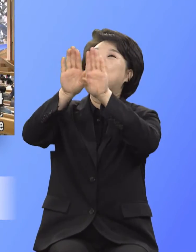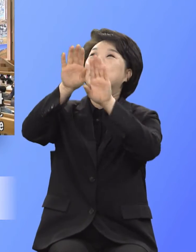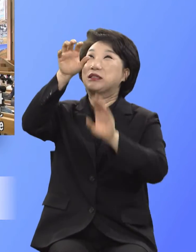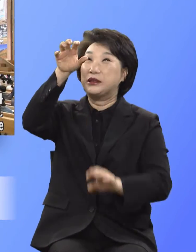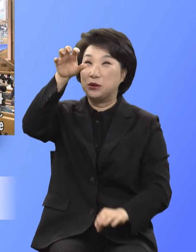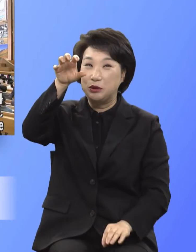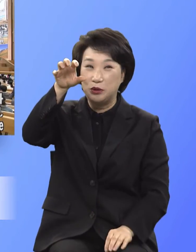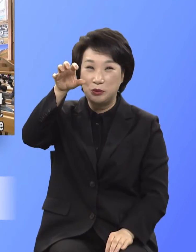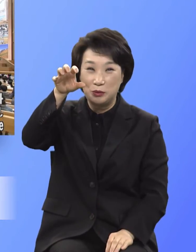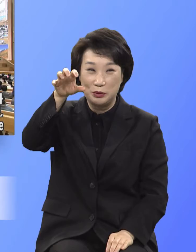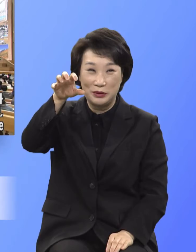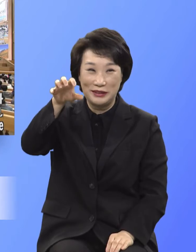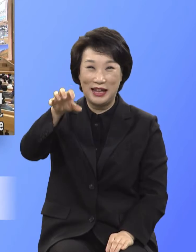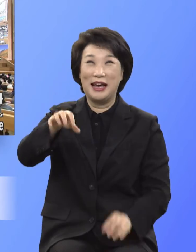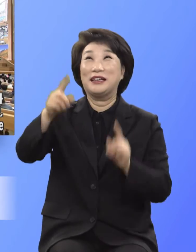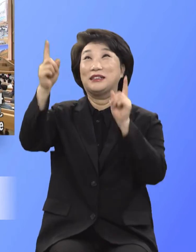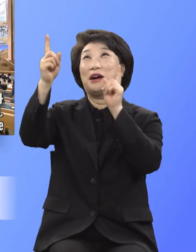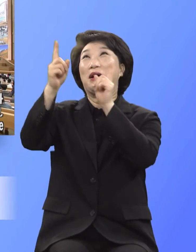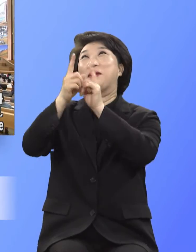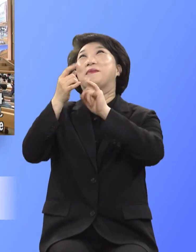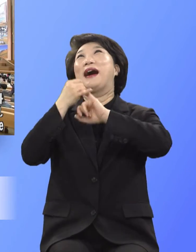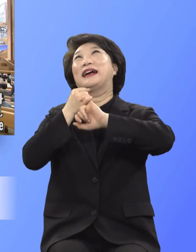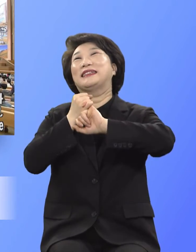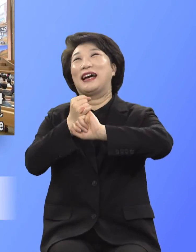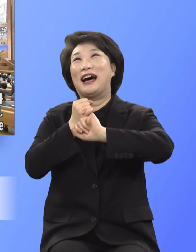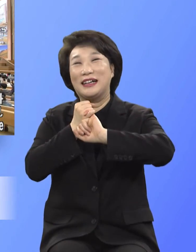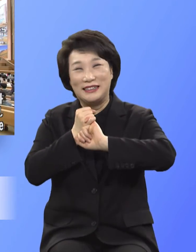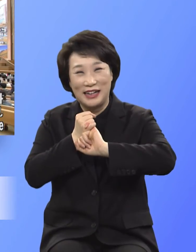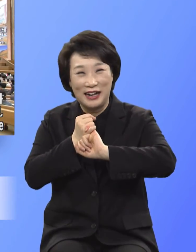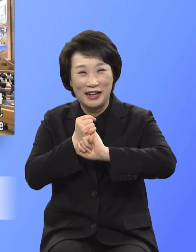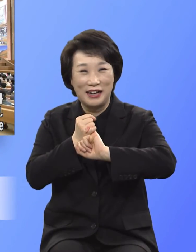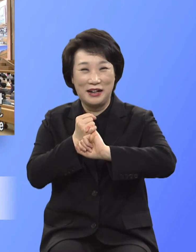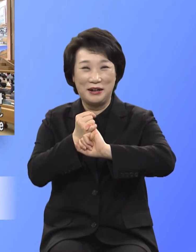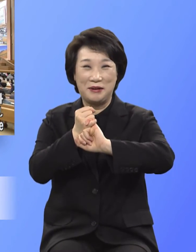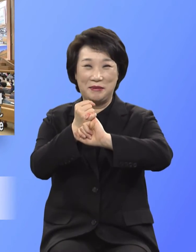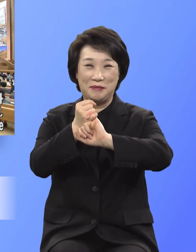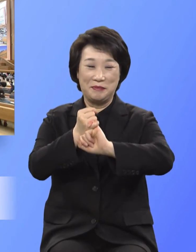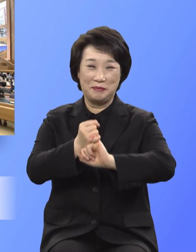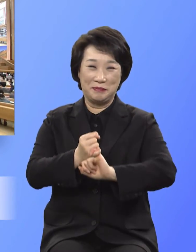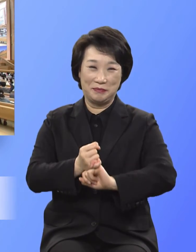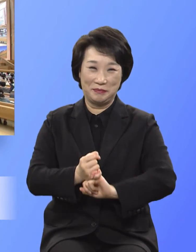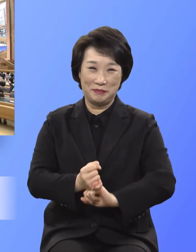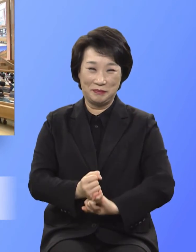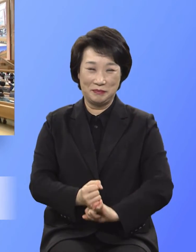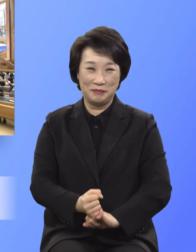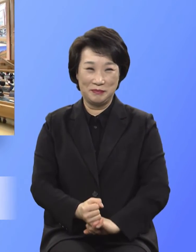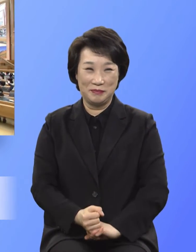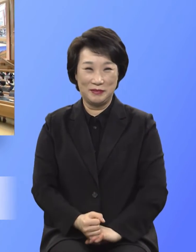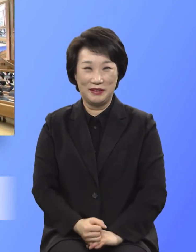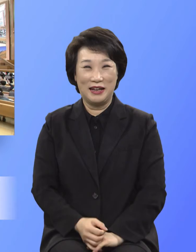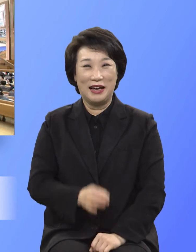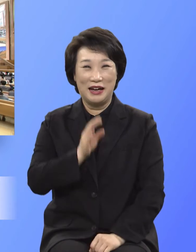그날 아침 구문에서 만나자.